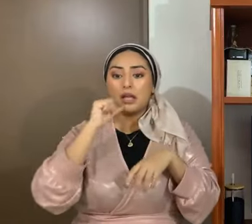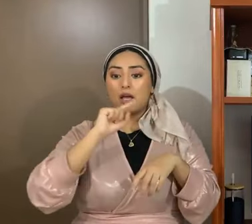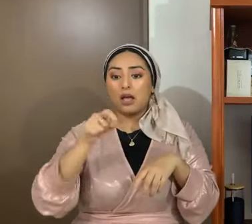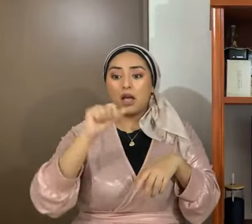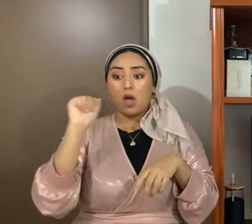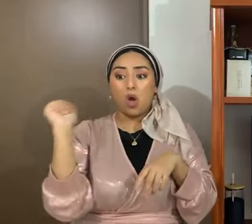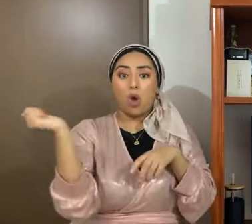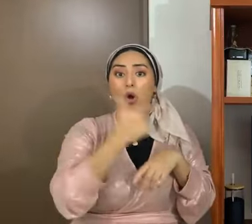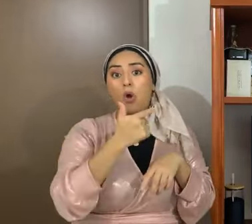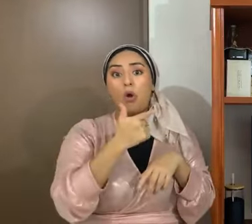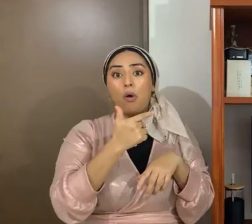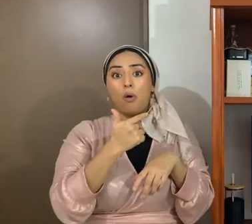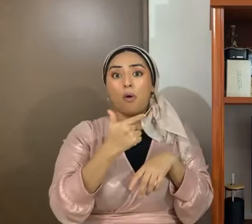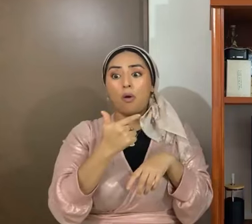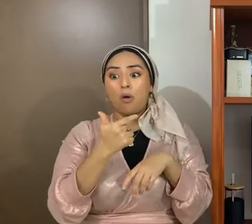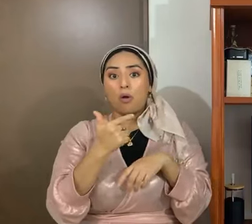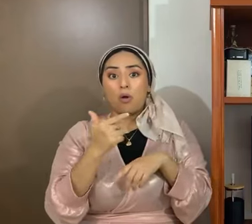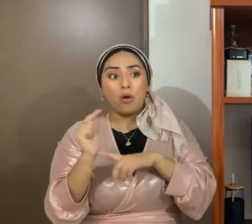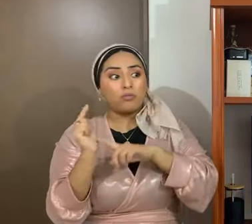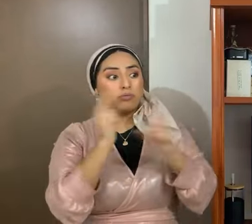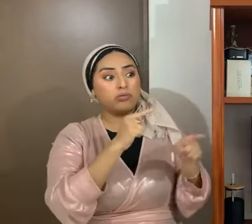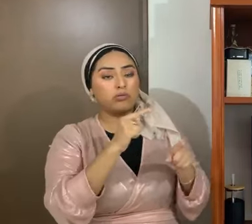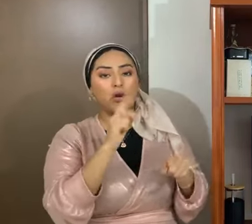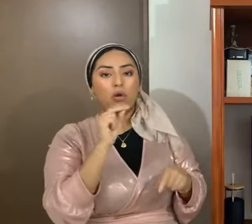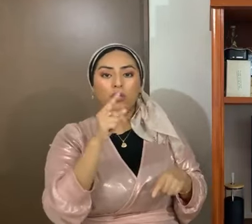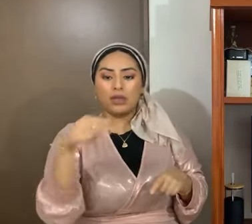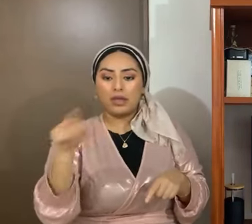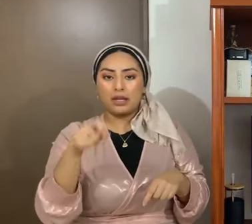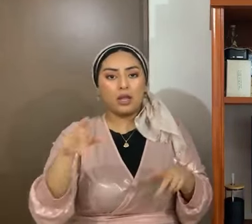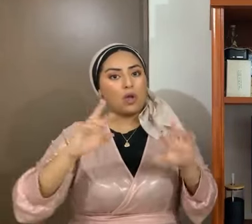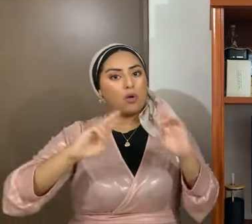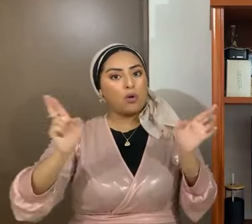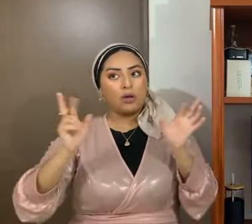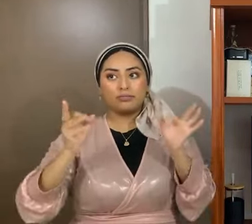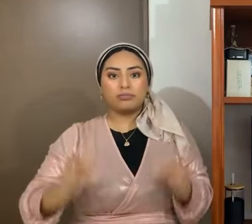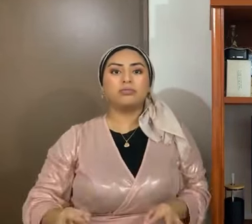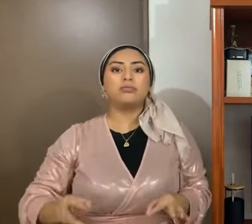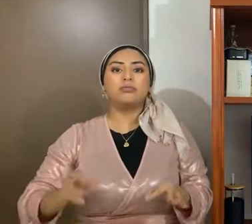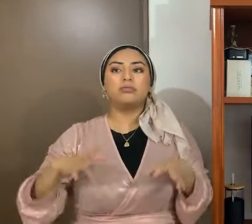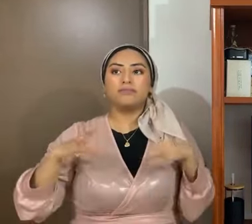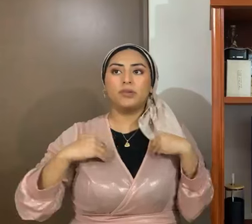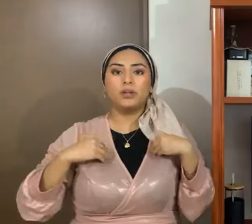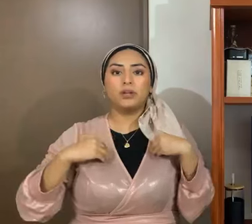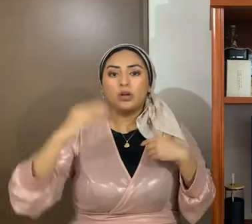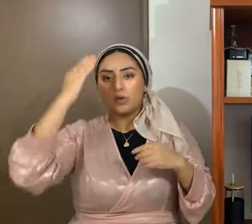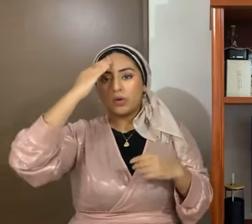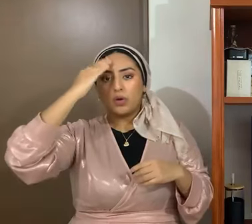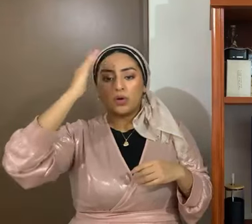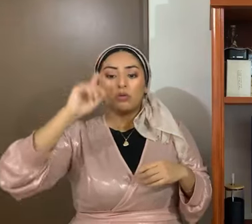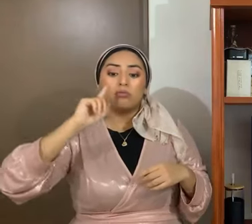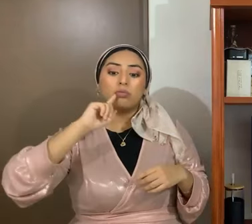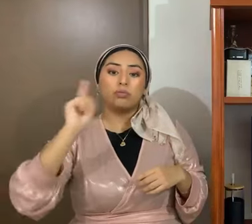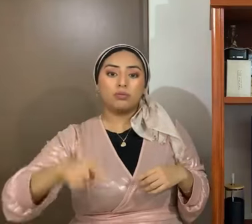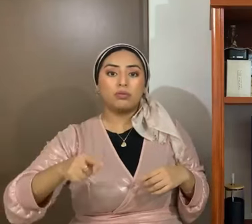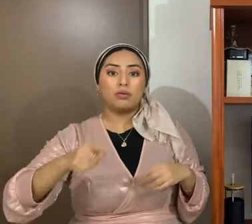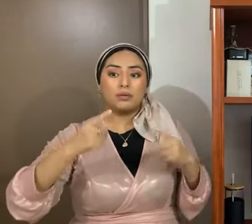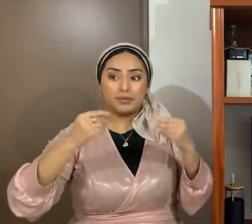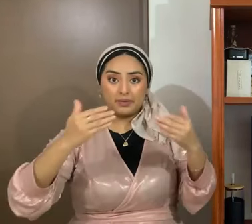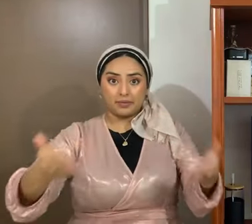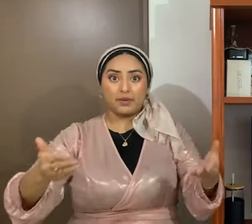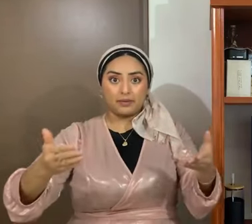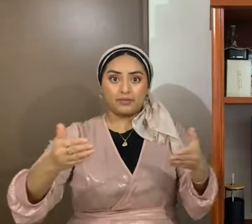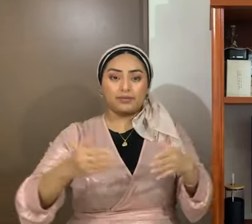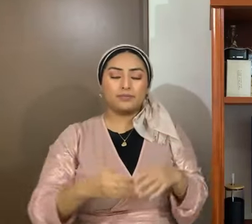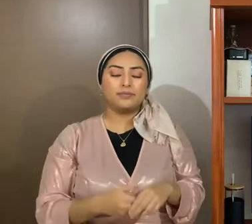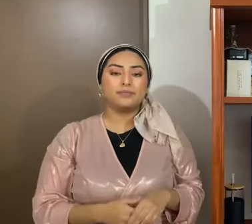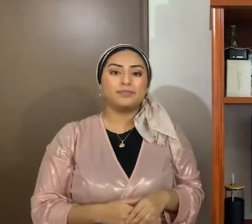los soldados que vayan por favor, no. Ellos tienen que estar dispuestos a cumplir la orden, sabiendo que esa orden se tiene que cumplir como